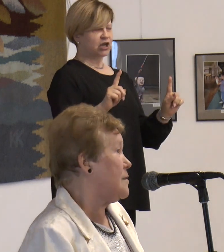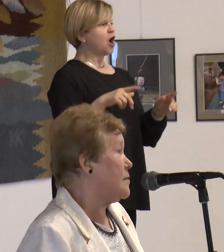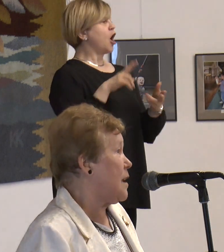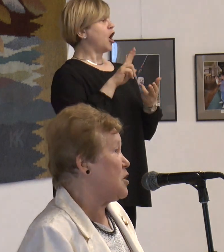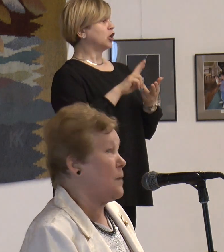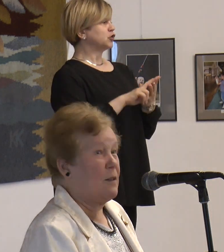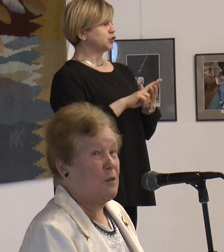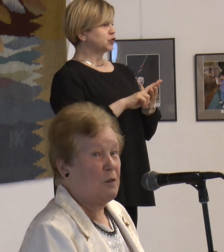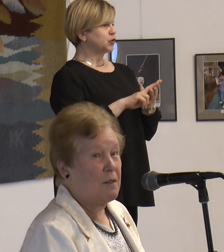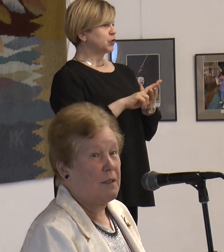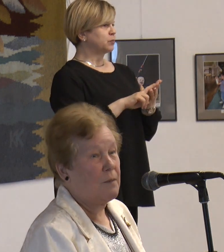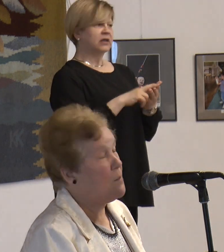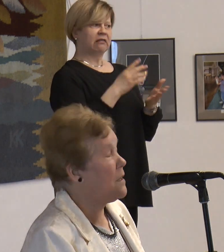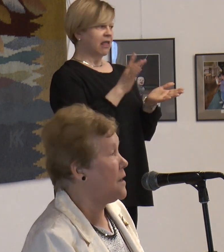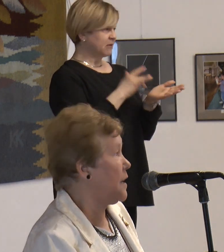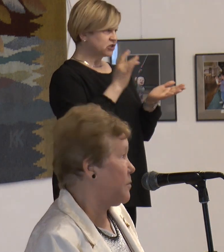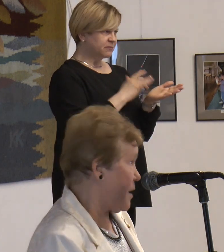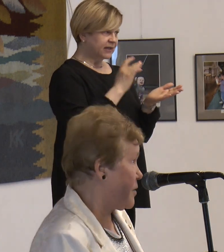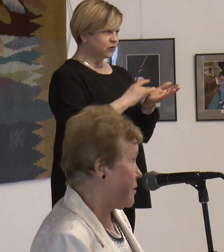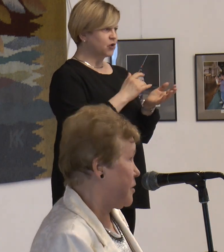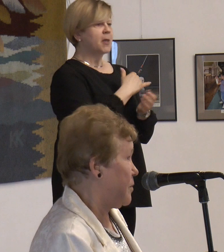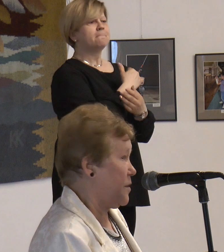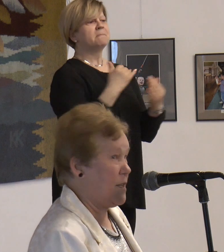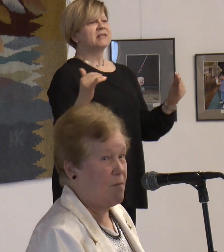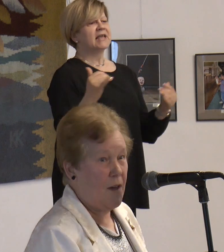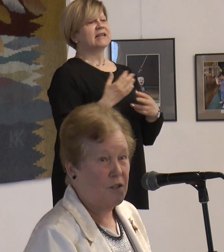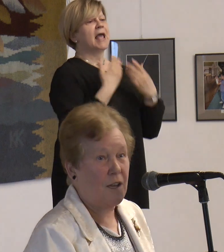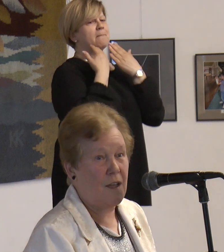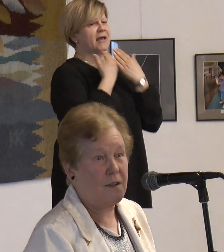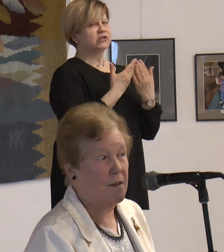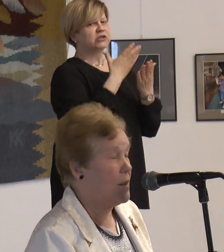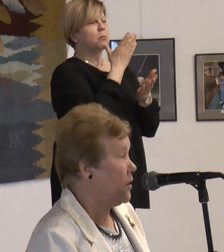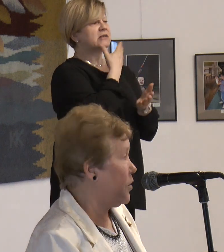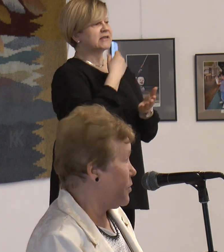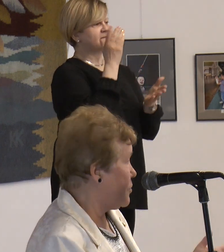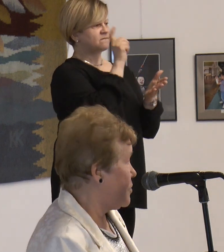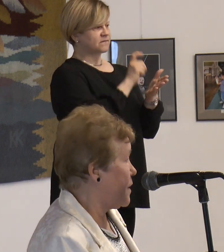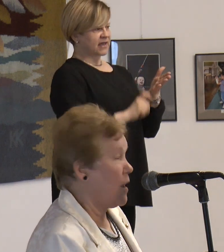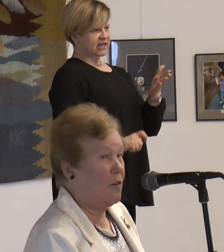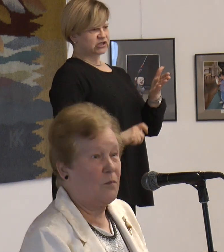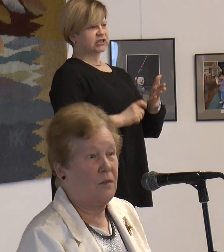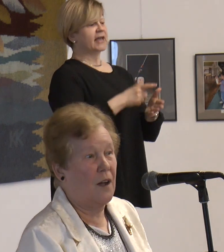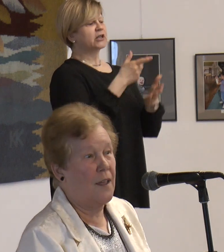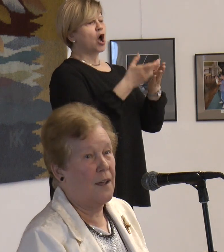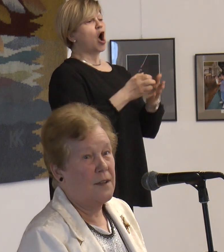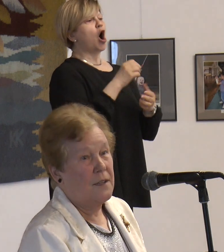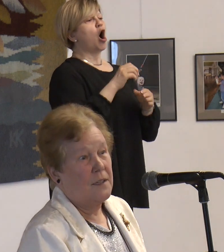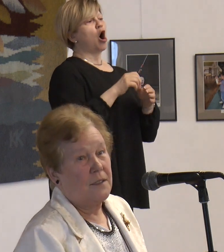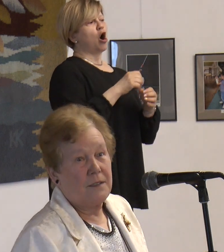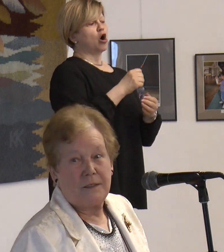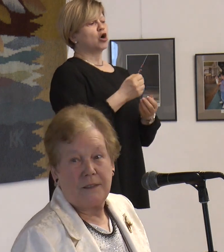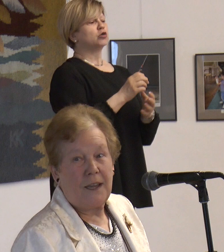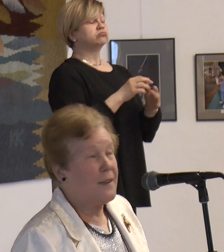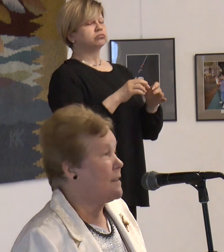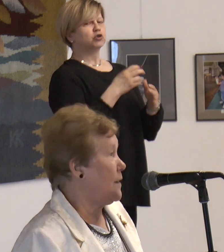többi nem ismétlődött. Én mindenkinek megköszönöm a szép verseket, a zsűrinek a munkáját.